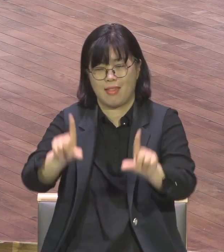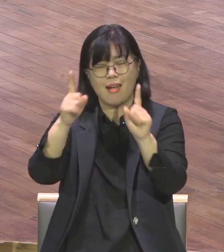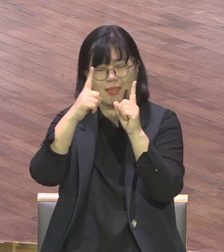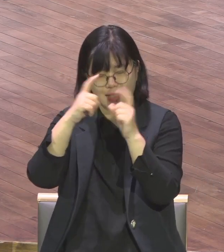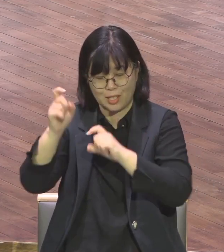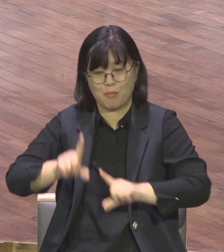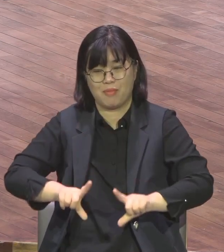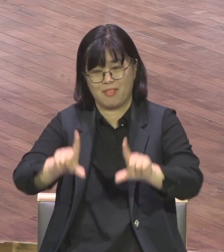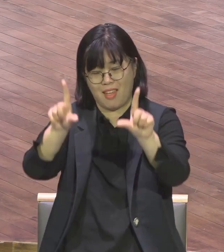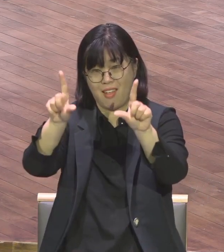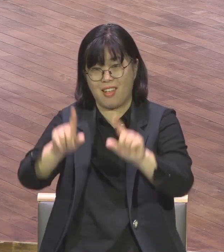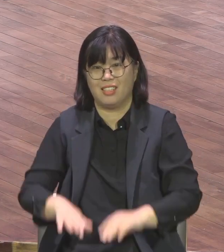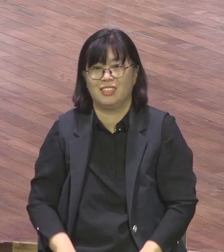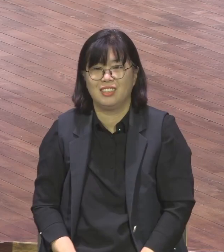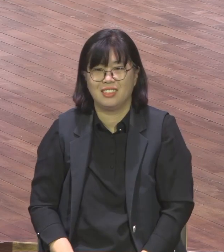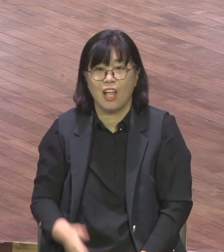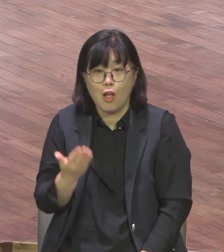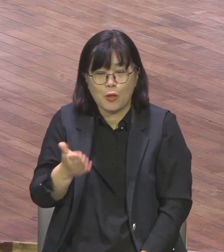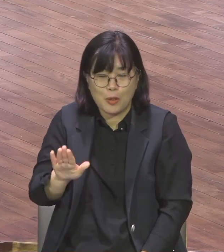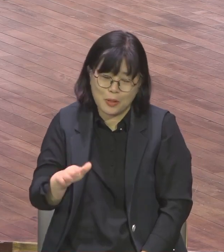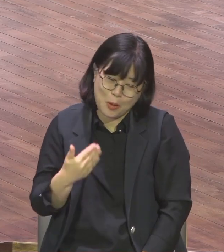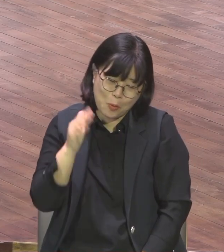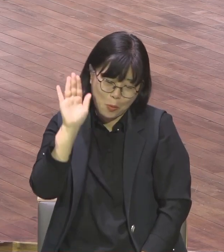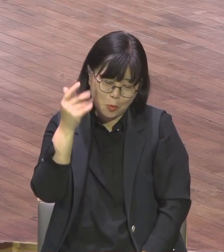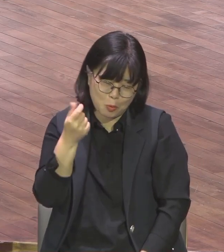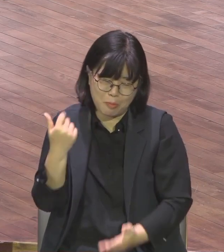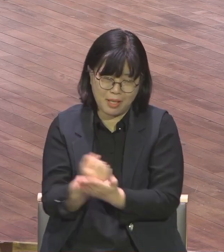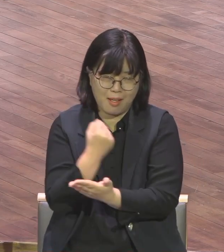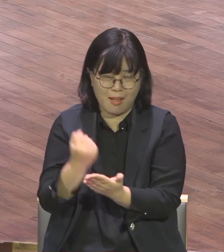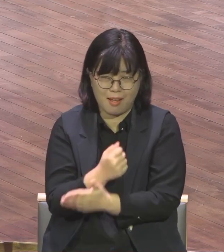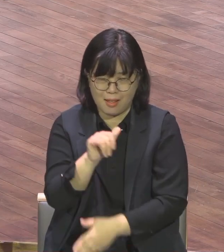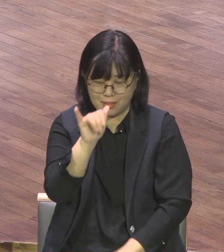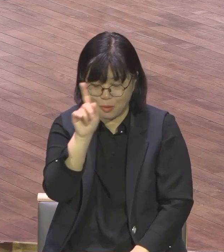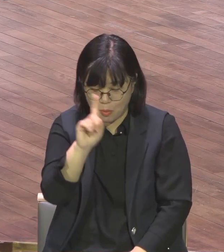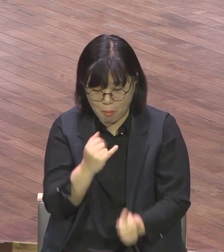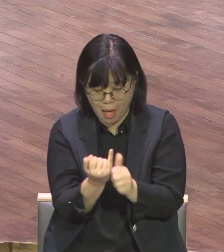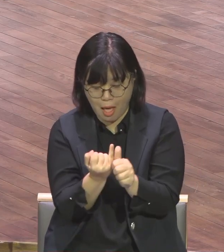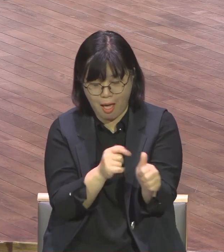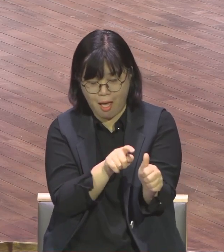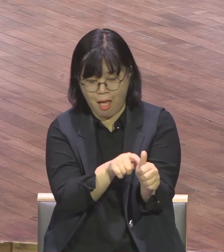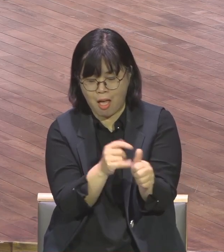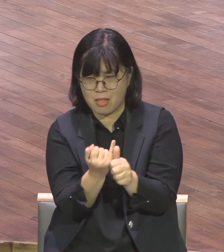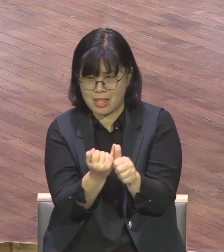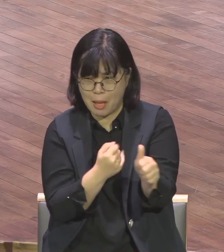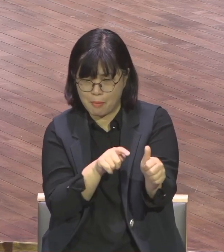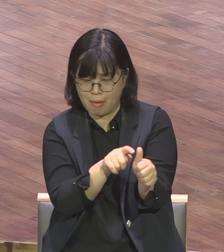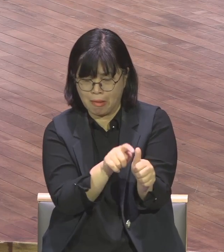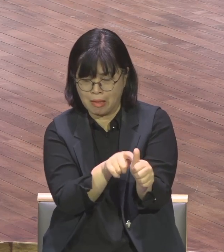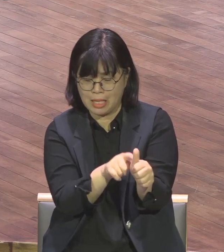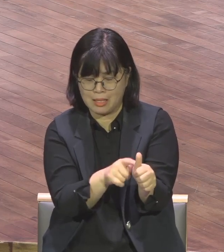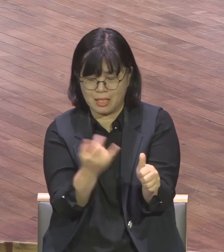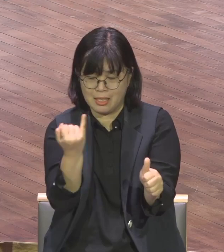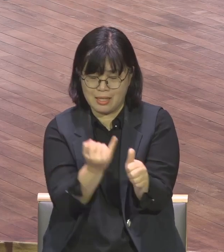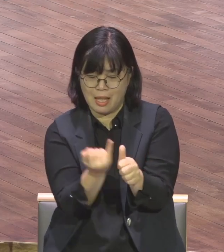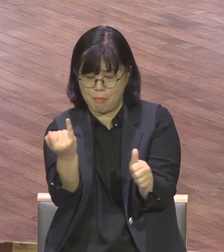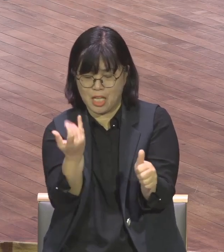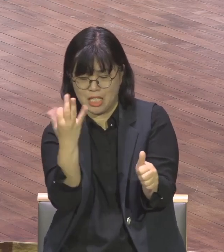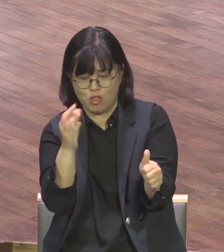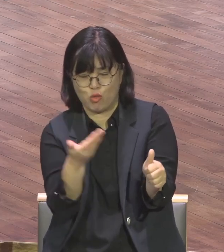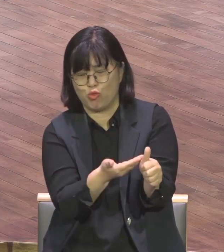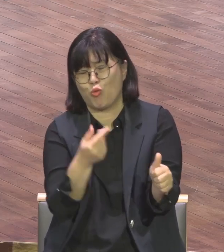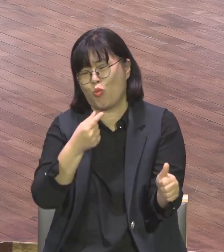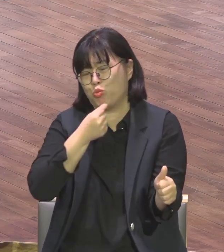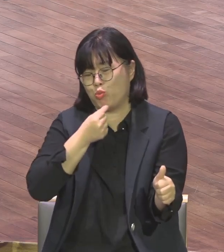남성 동포들이 아내들에게 인정을 받지를 못해요. 열심히 살았는데 최선을 다했는데 인정을